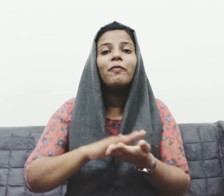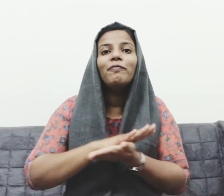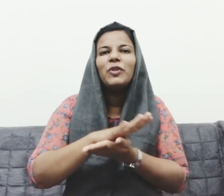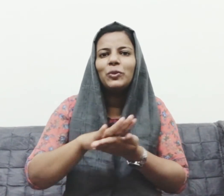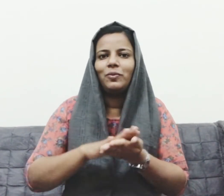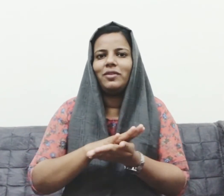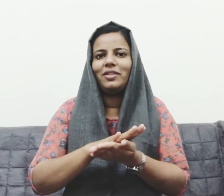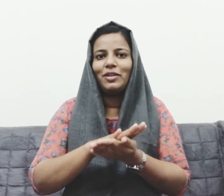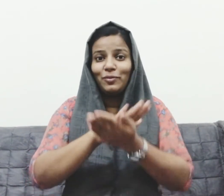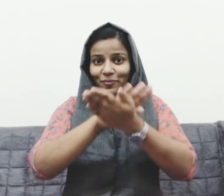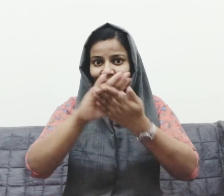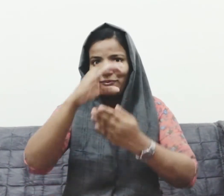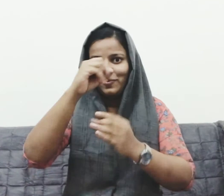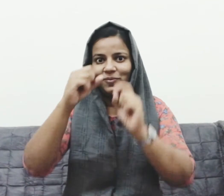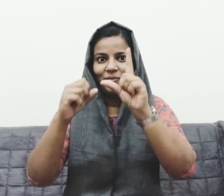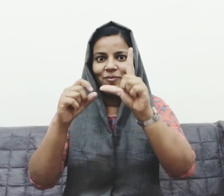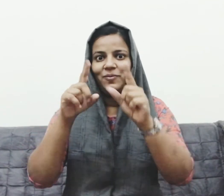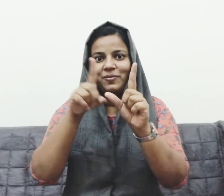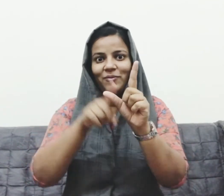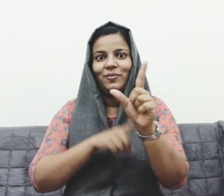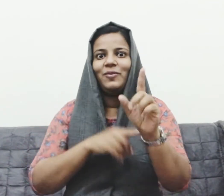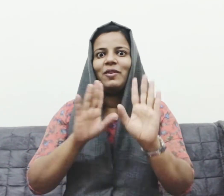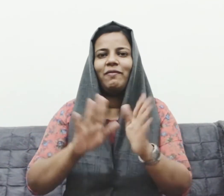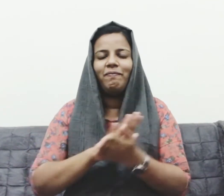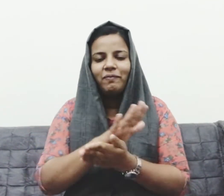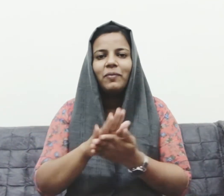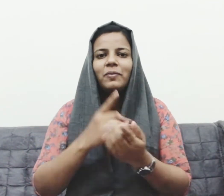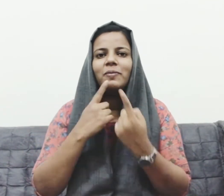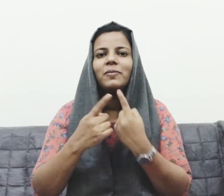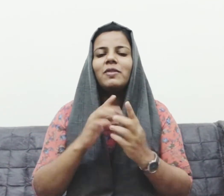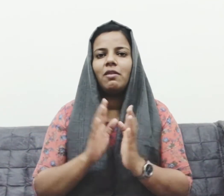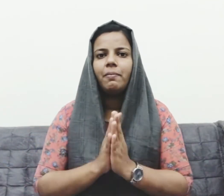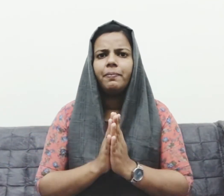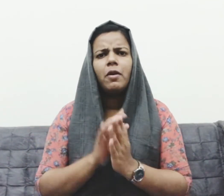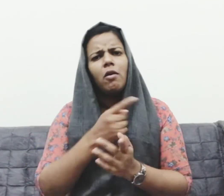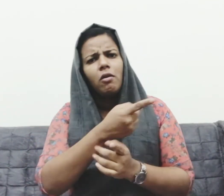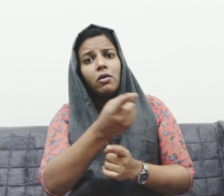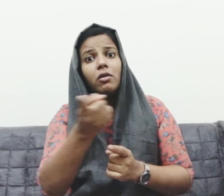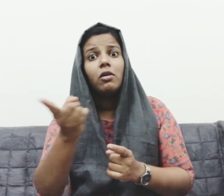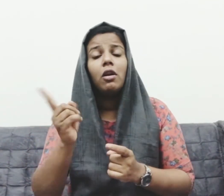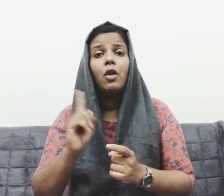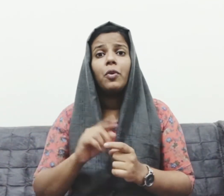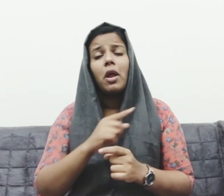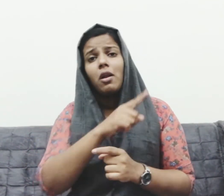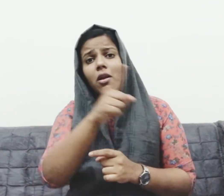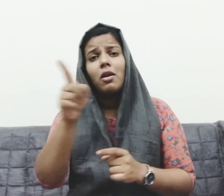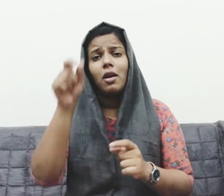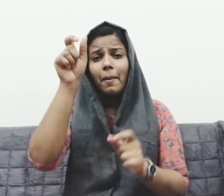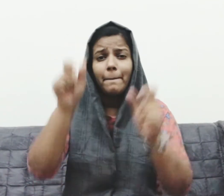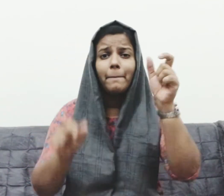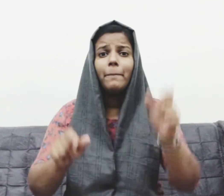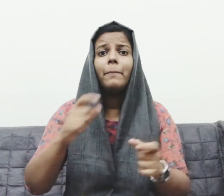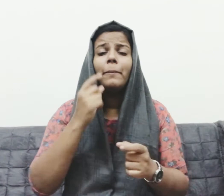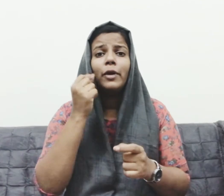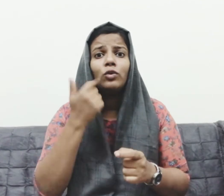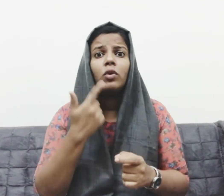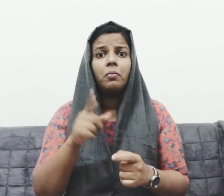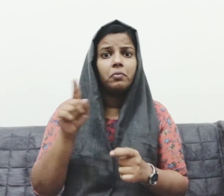വിശുദ്ധിയെക്കുറിച്ചാണ്. അപ്പം വിശുദ്ധിയെക്കുറിച്ച് പറയുമ്പോൾ ഇവിടെ പറയും എല്ലാവരോടും, സകല മനുഷ്യരോടും. അത് ഇന്ന